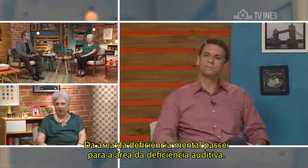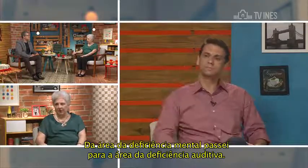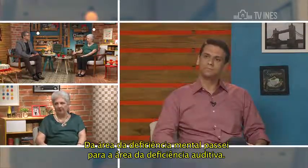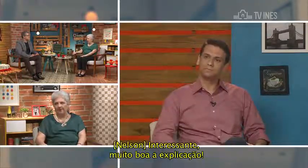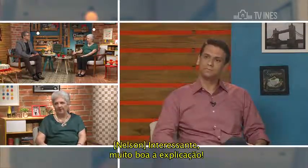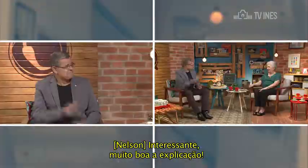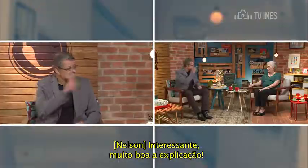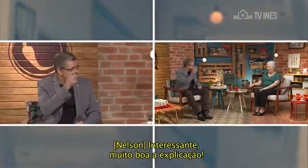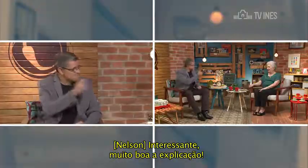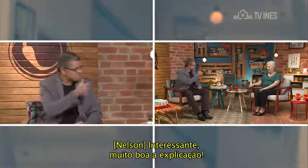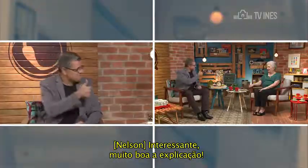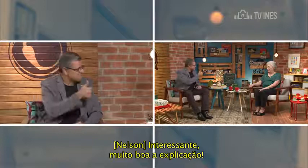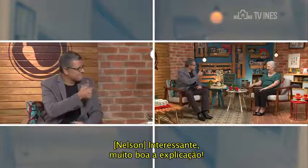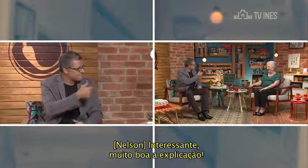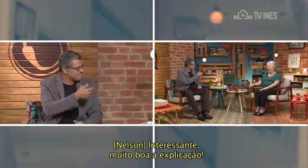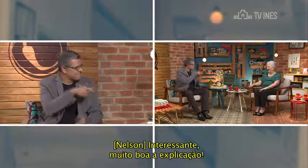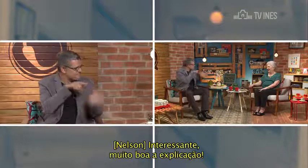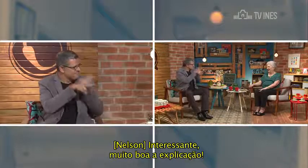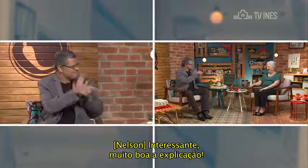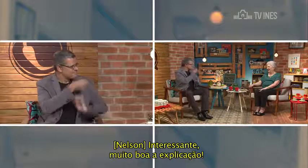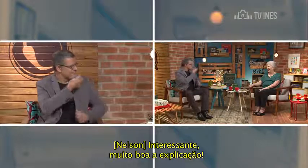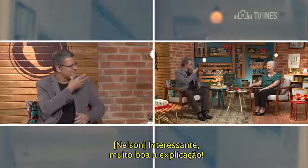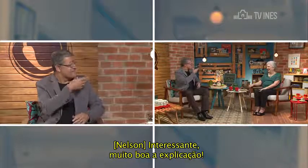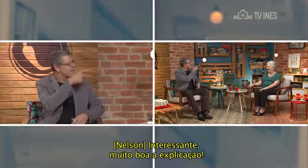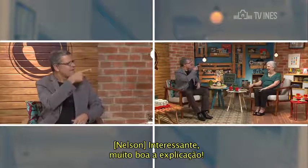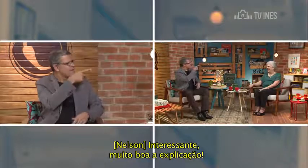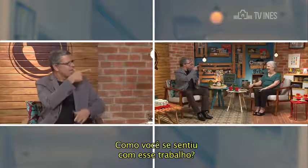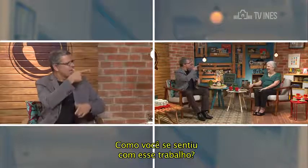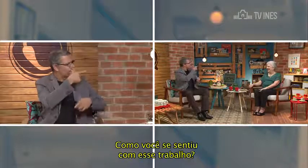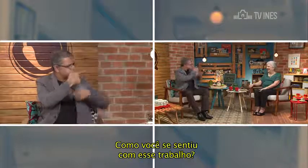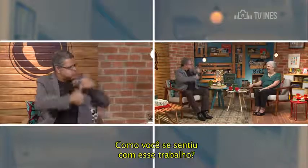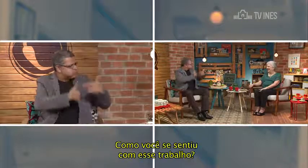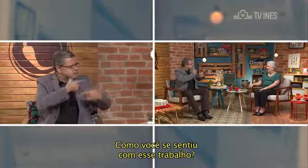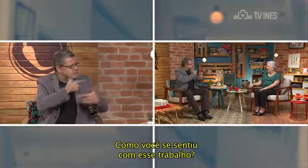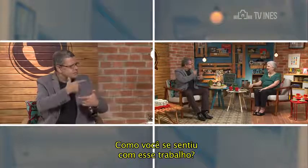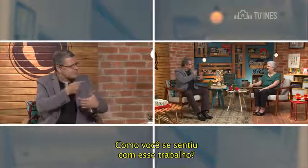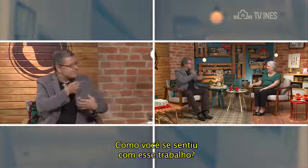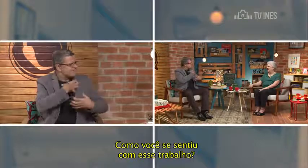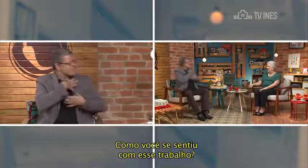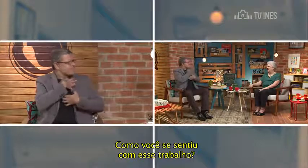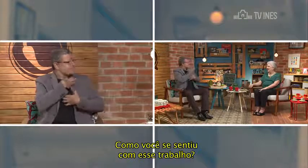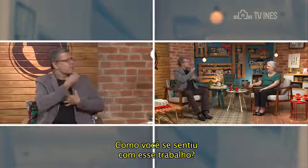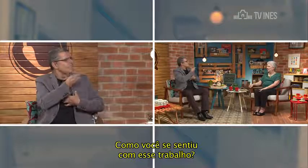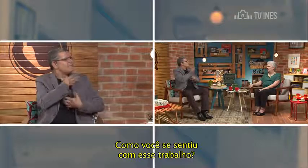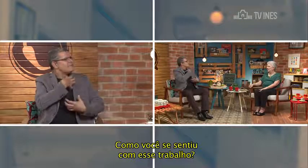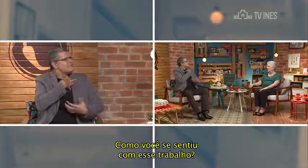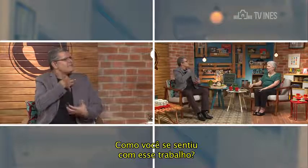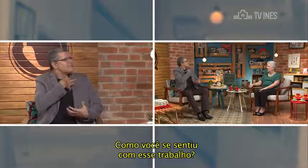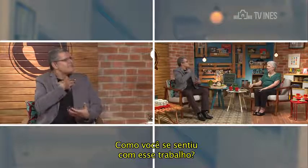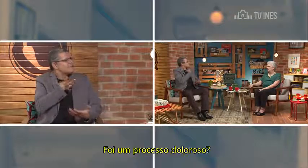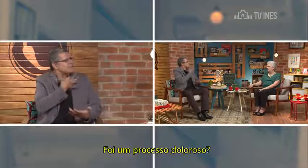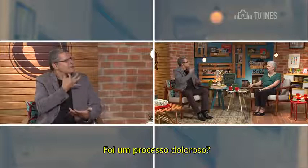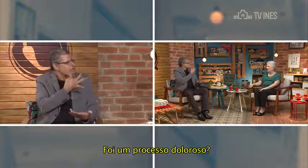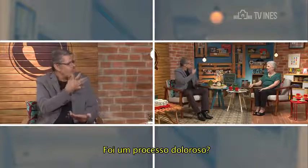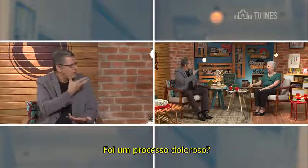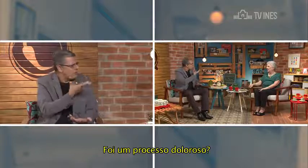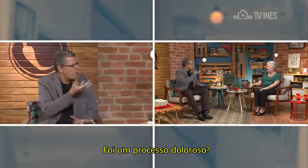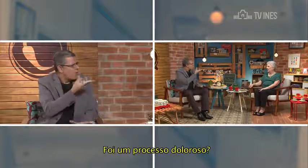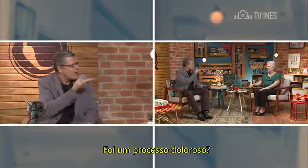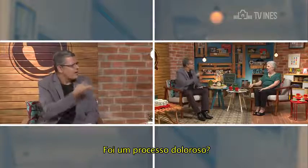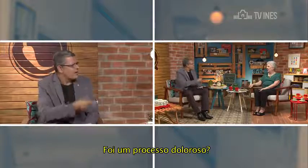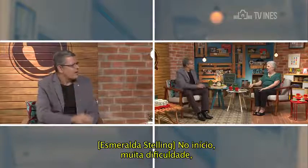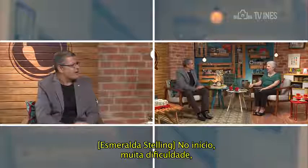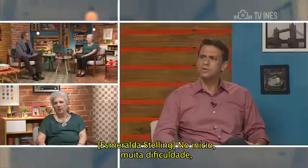auditiva Interessante, muito boa a explicação Como você se sentiu com esse trabalho? Foi um processo